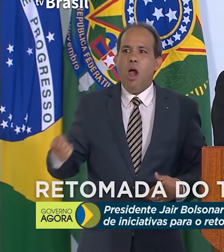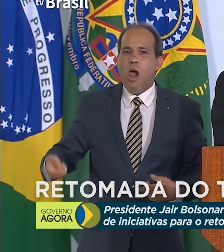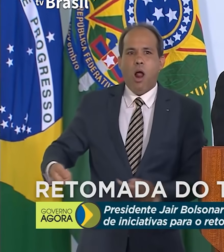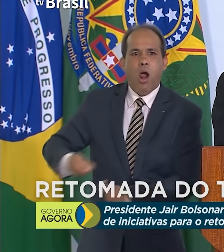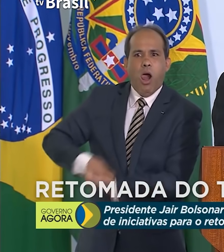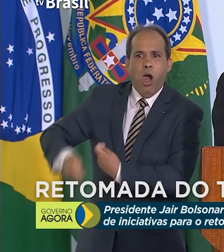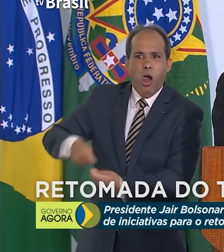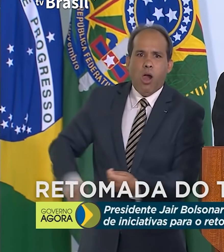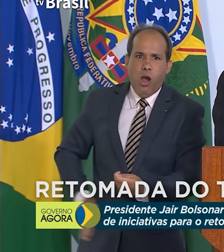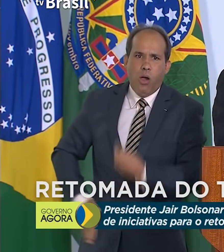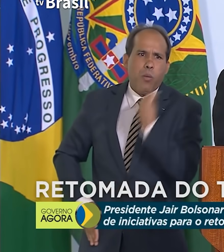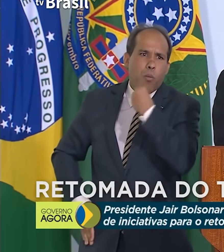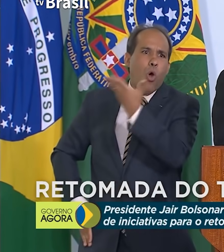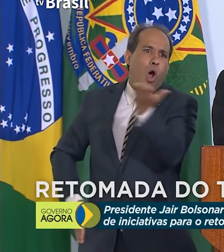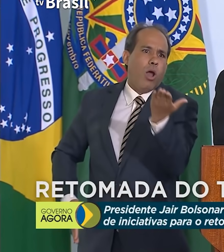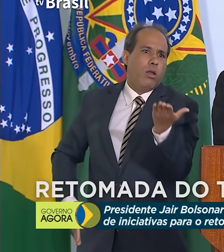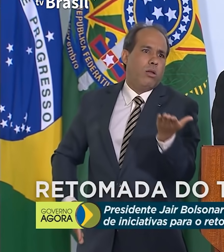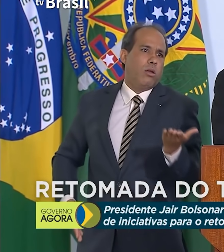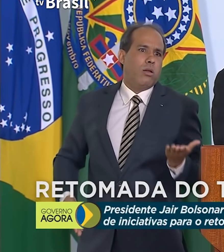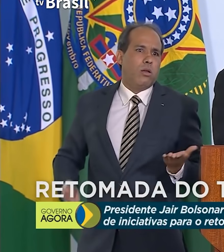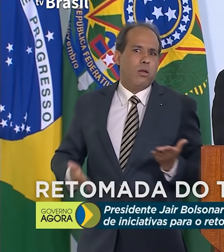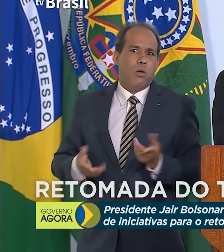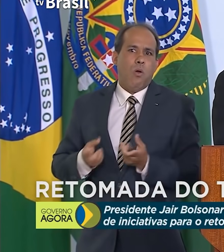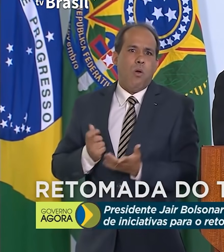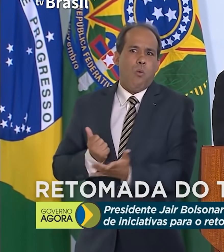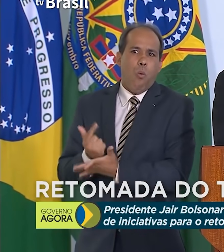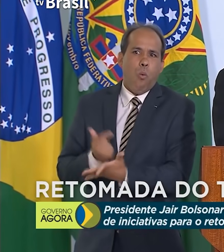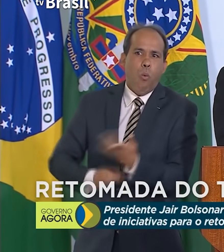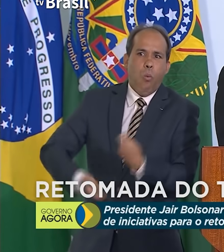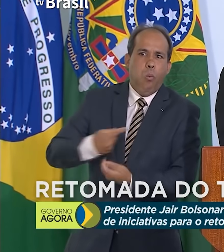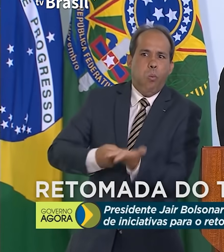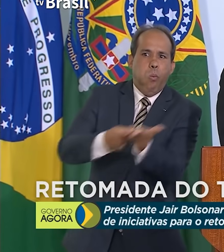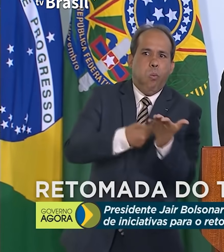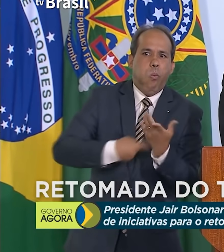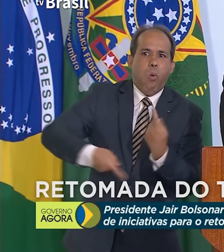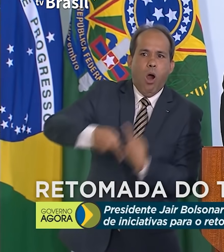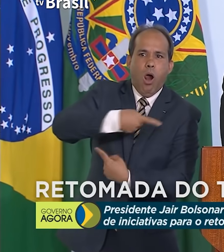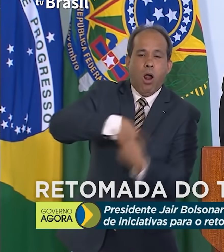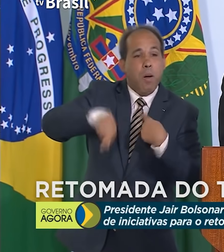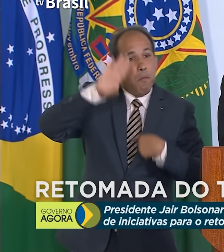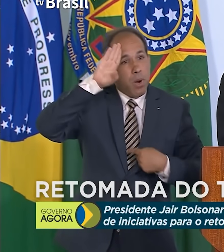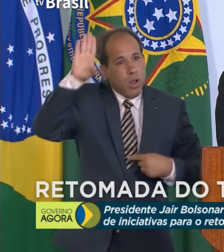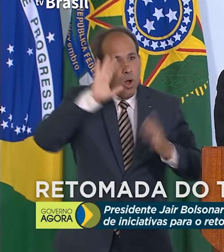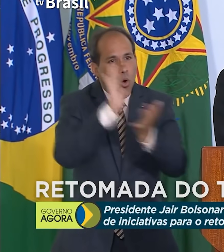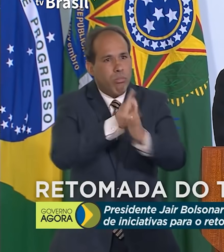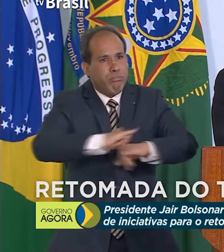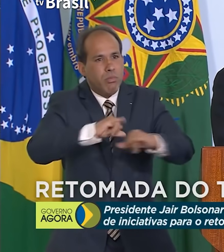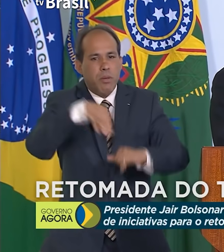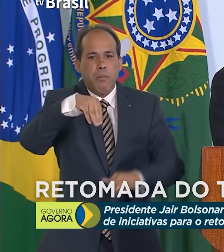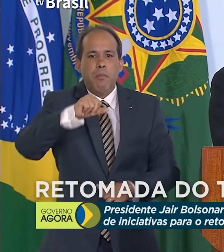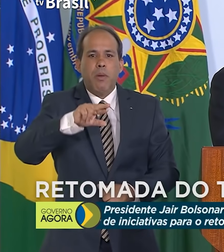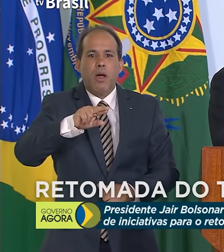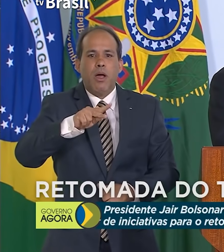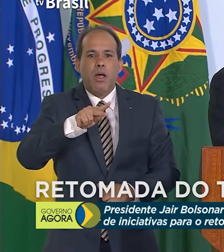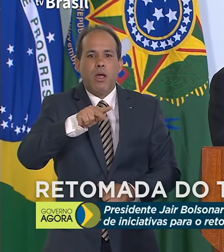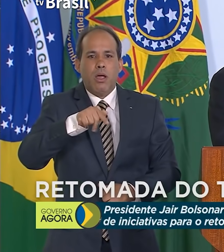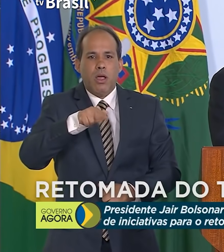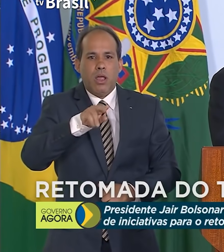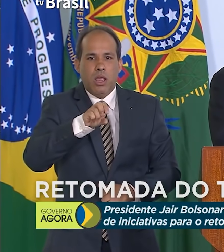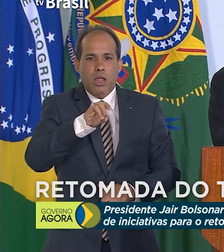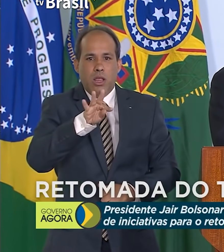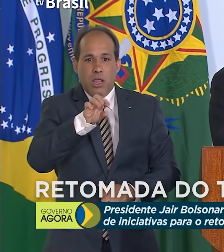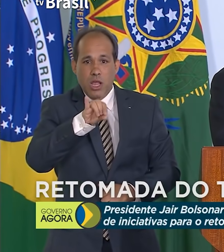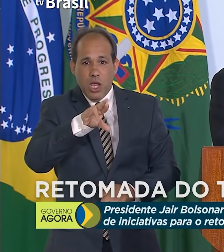né aparece comprando um montão de coisa por aí em especial os marqueteiros fora isso não